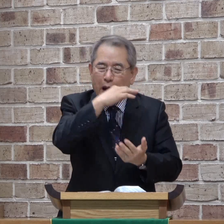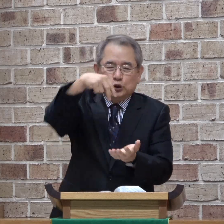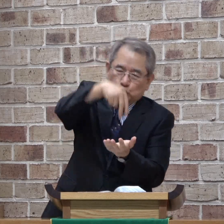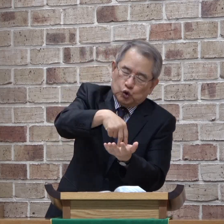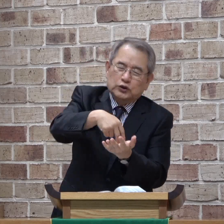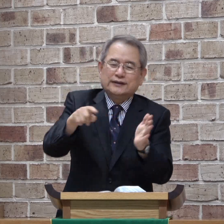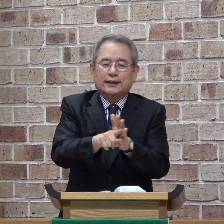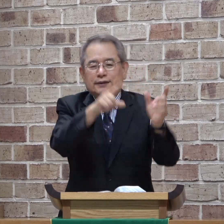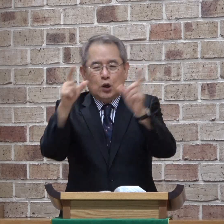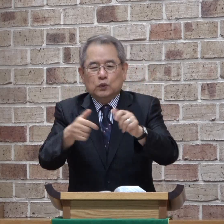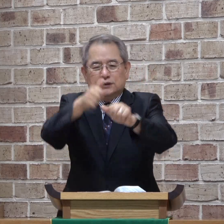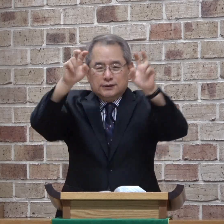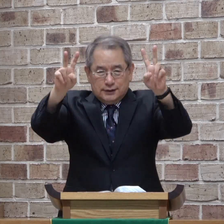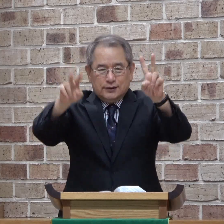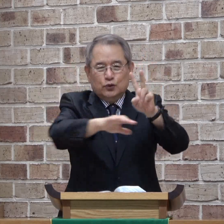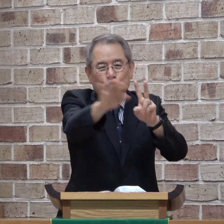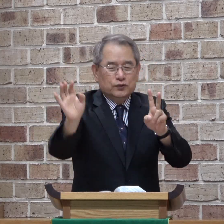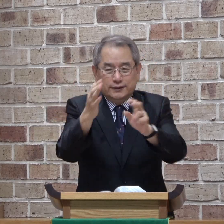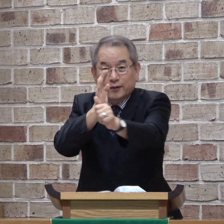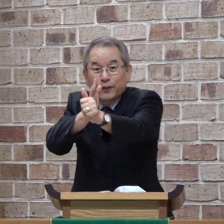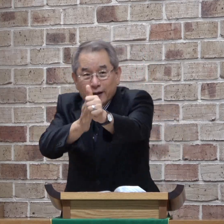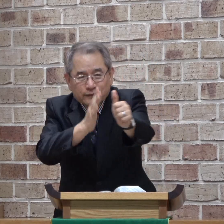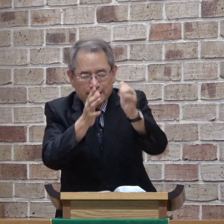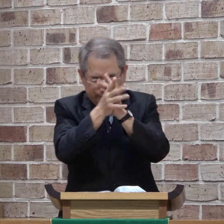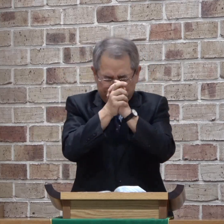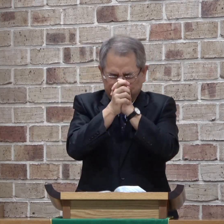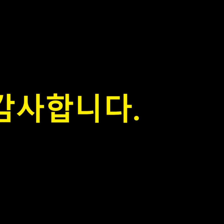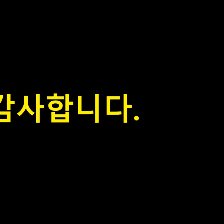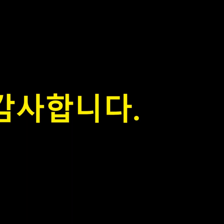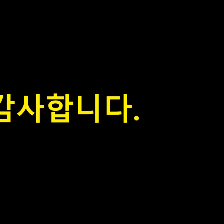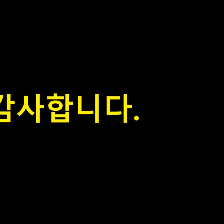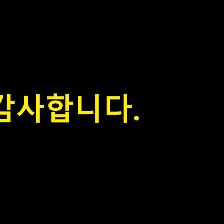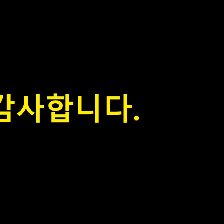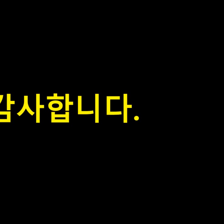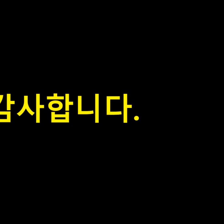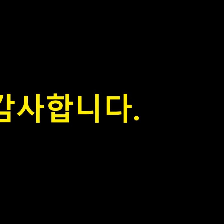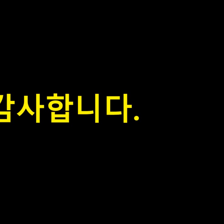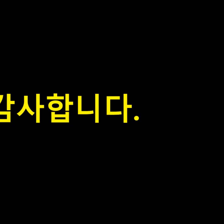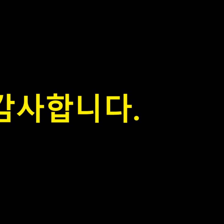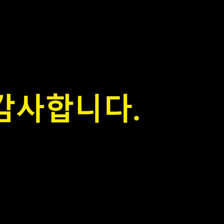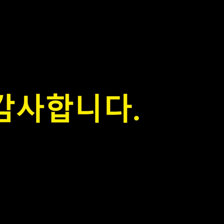우리가 그런 모습으로 하나님 앞에 바른 생활을 하고 승리하는 그런 삶을 사시기 바랍니다.